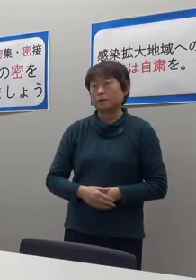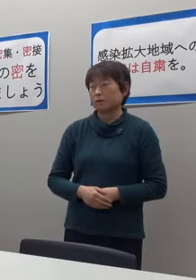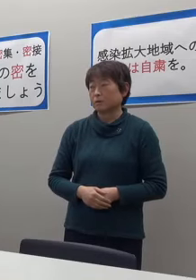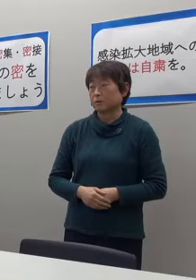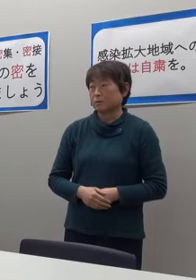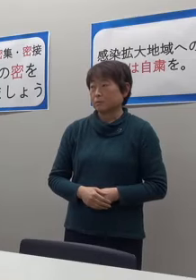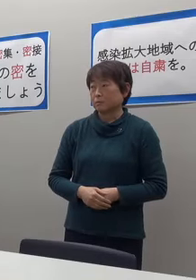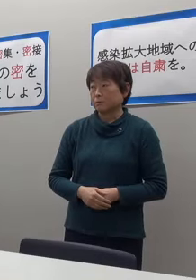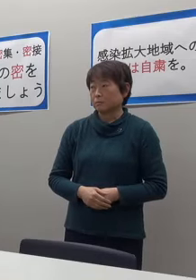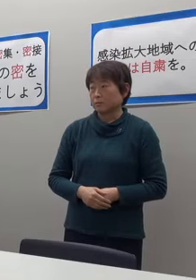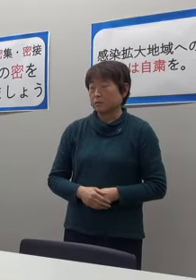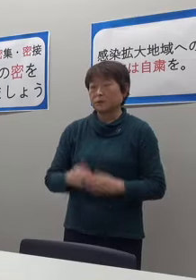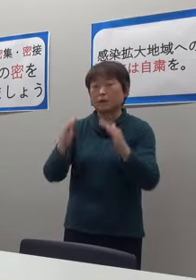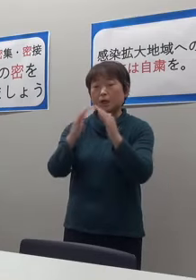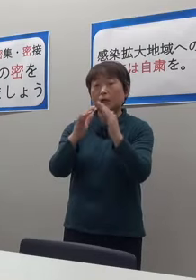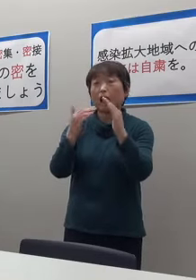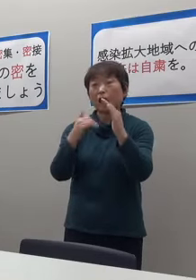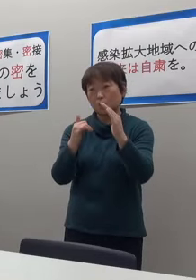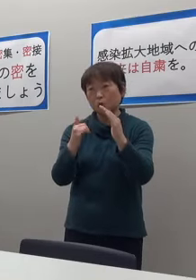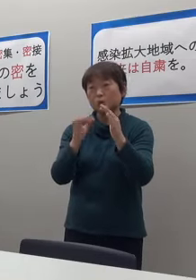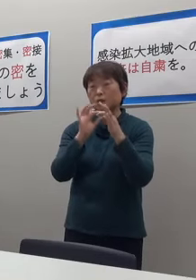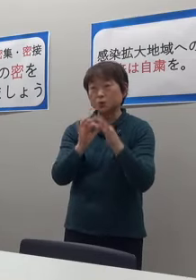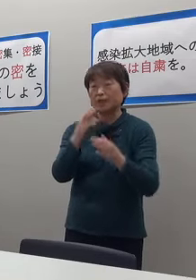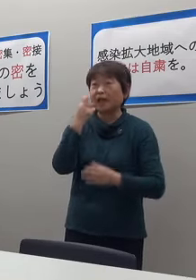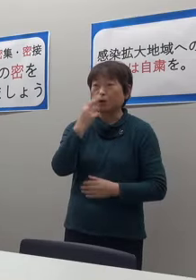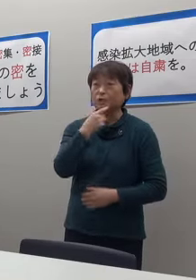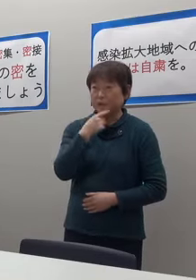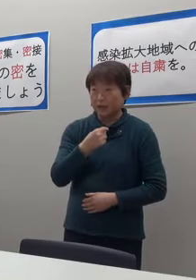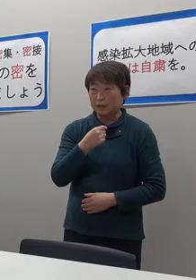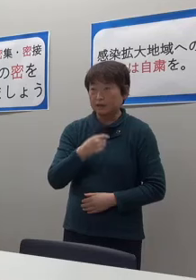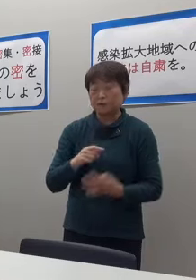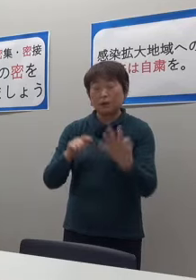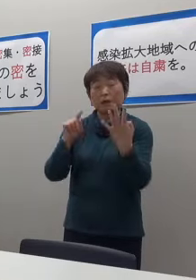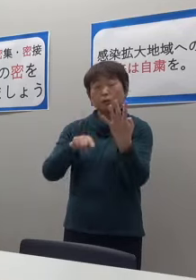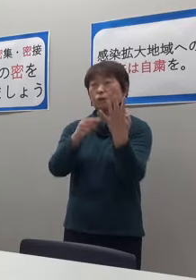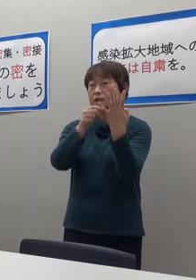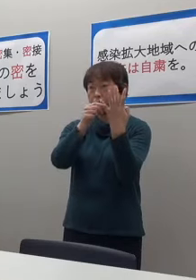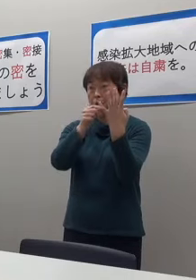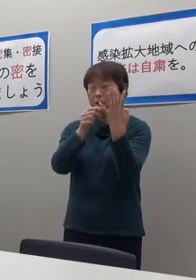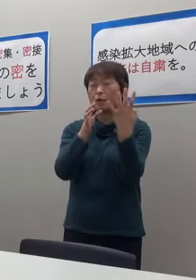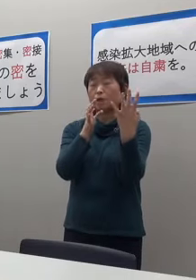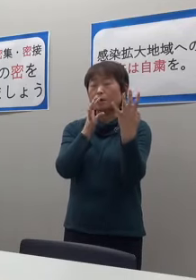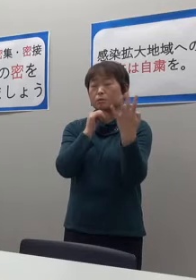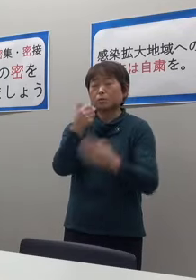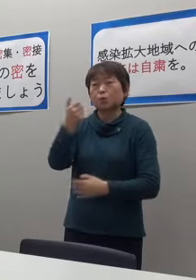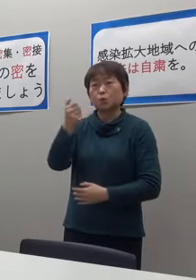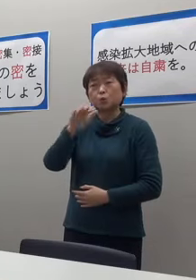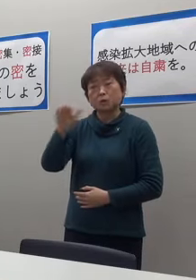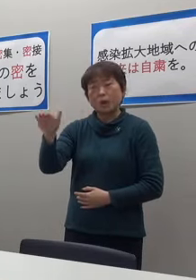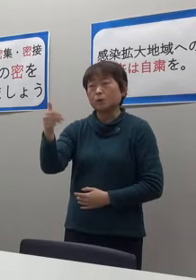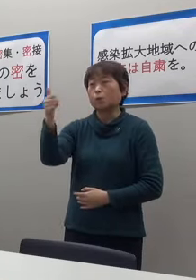ません、家族構成の確認なんですけど、まず4例目50代の、男性、この方には家族っていうの